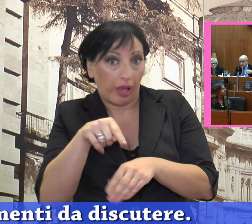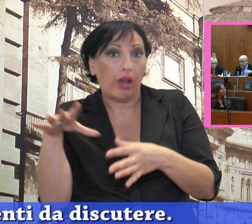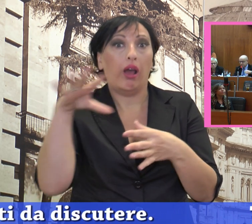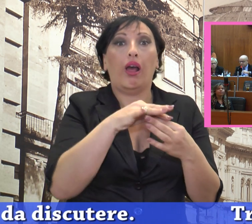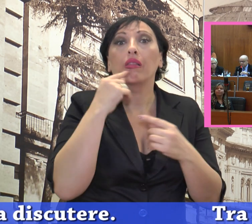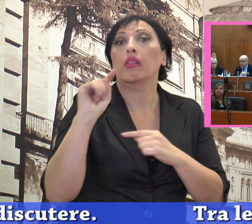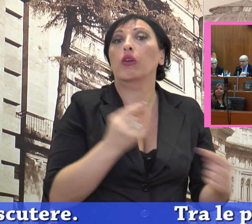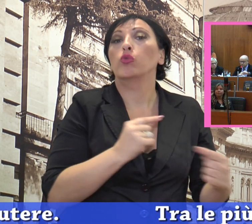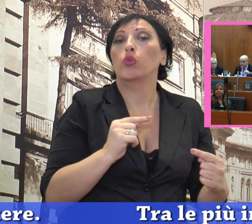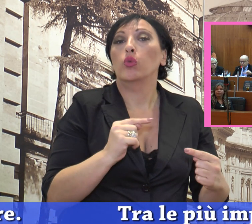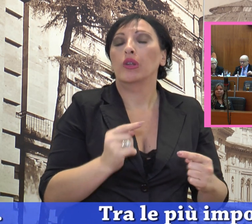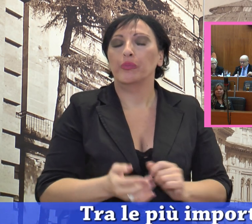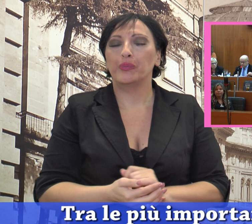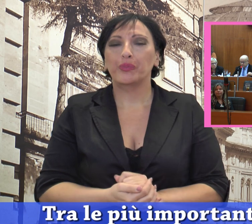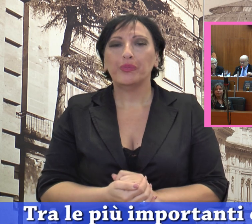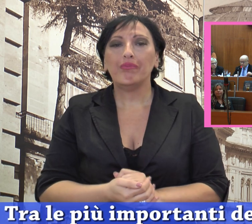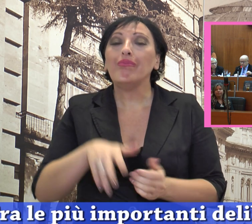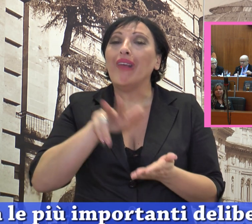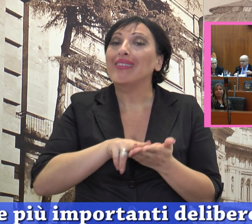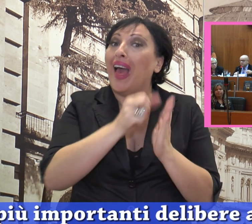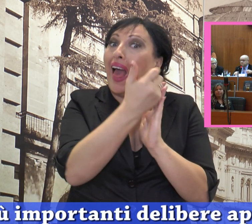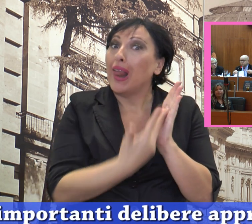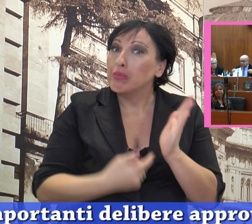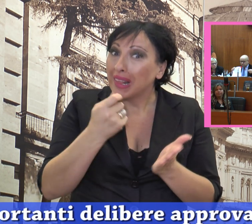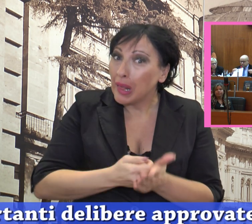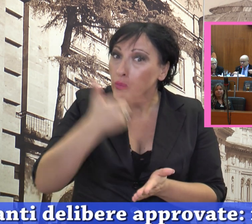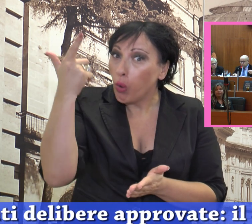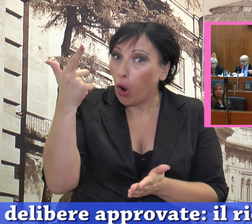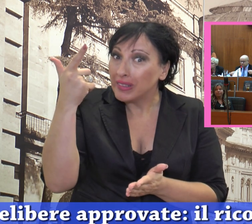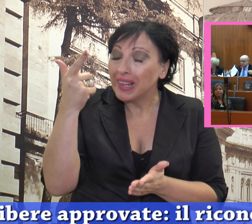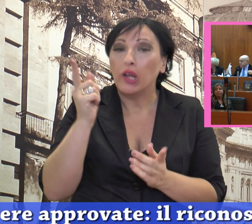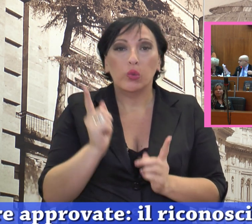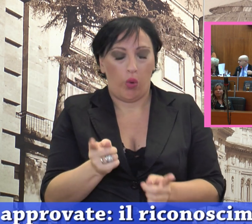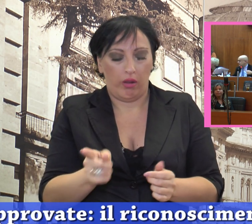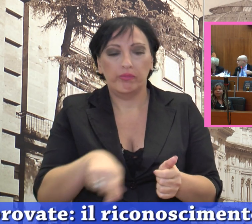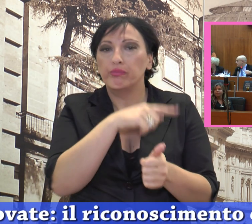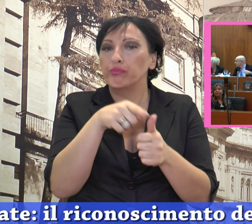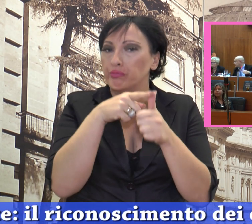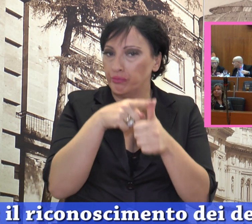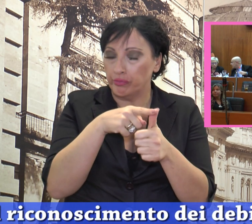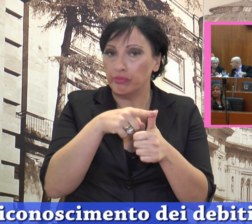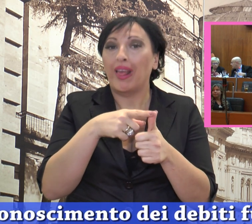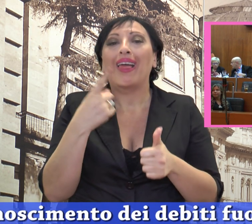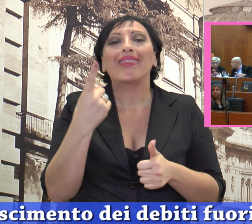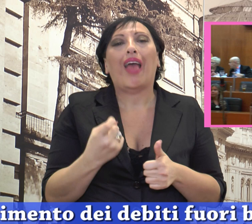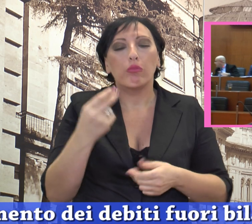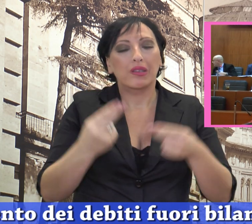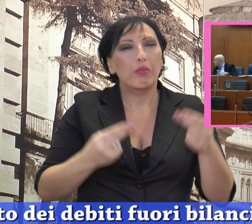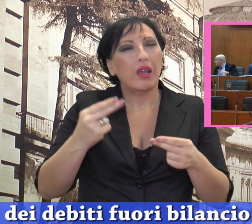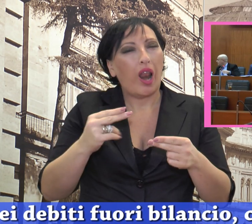Tra le più importanti delibere approvate, il riconoscimento dei debiti fuori bilancio, cioè